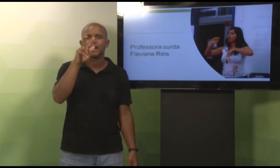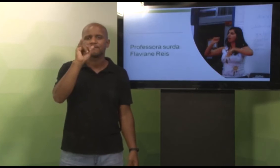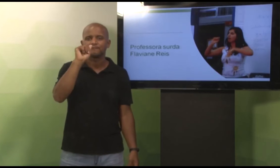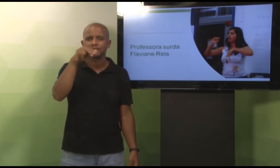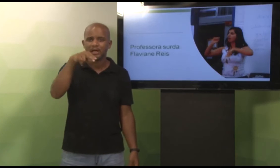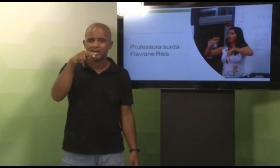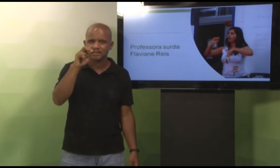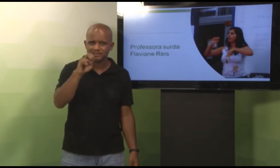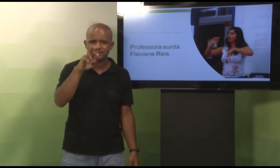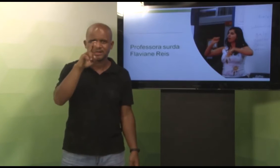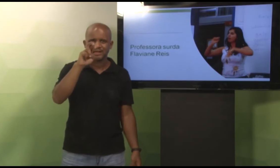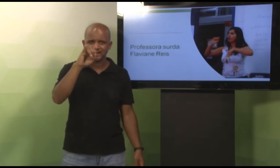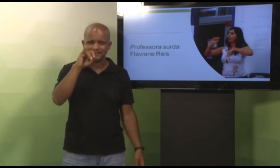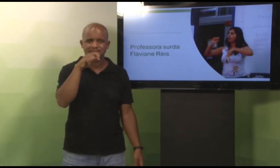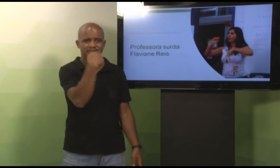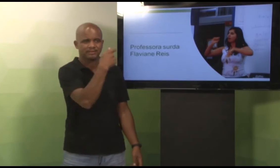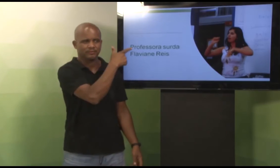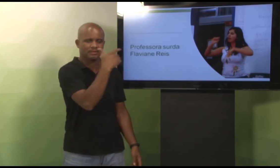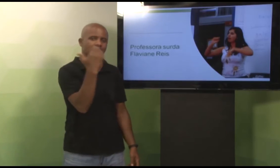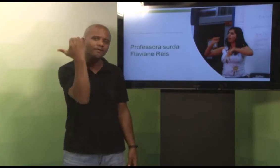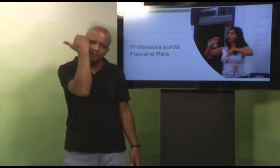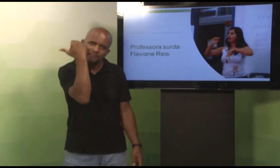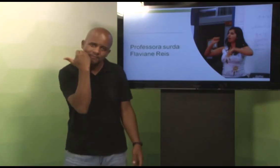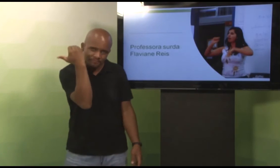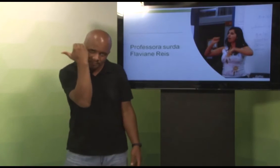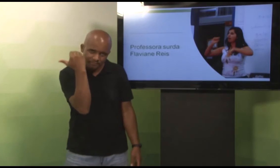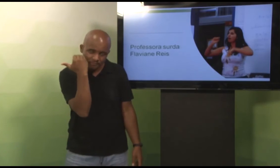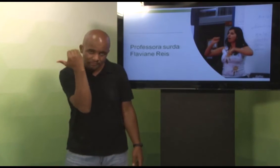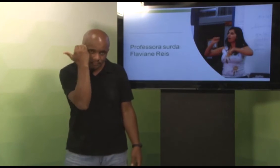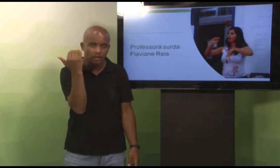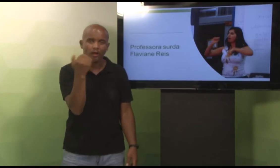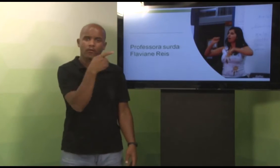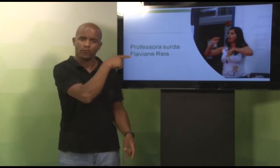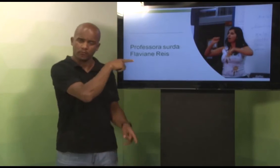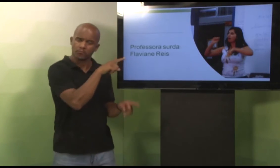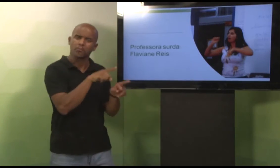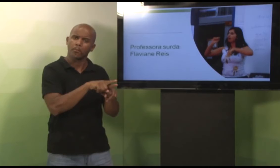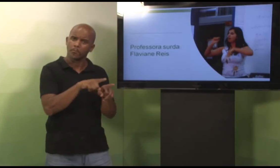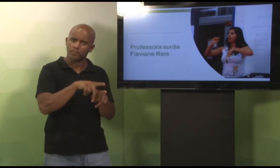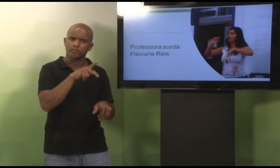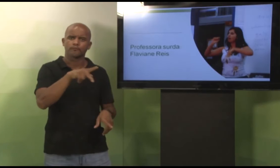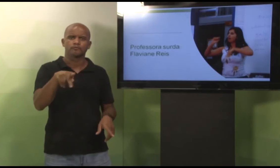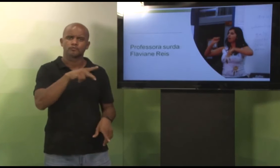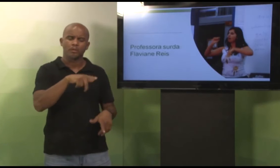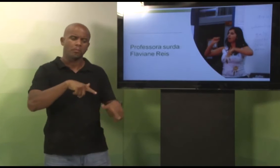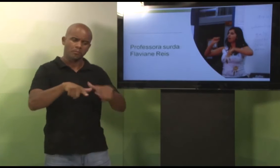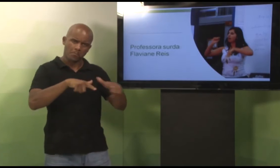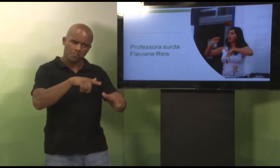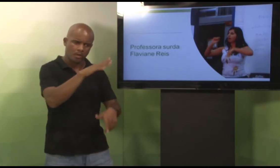surda Flaviane Reis, este é o sinal. Ela também trabalha com crianças